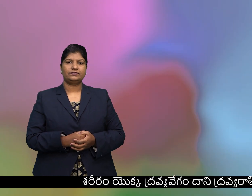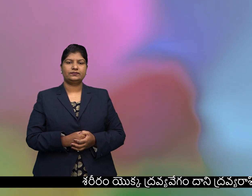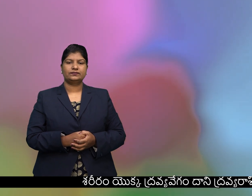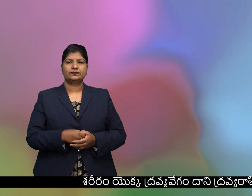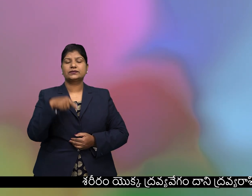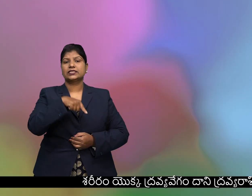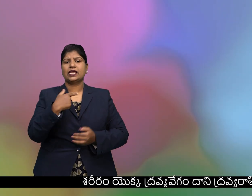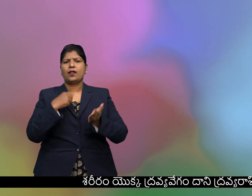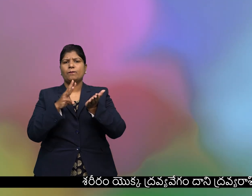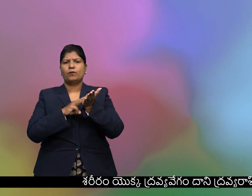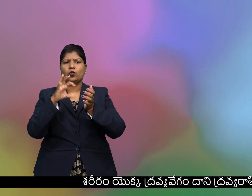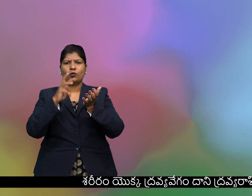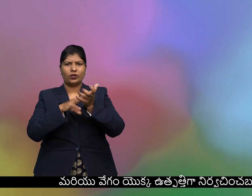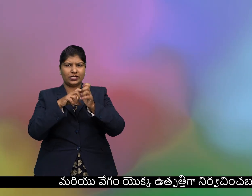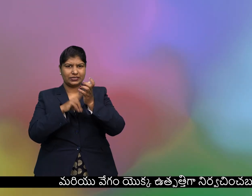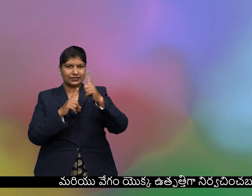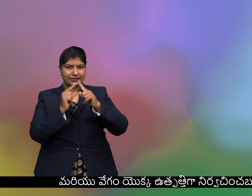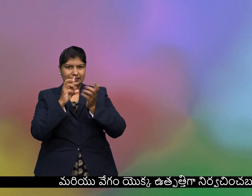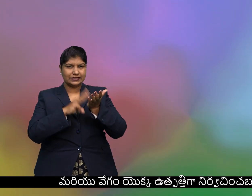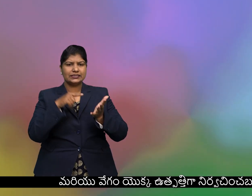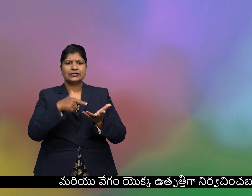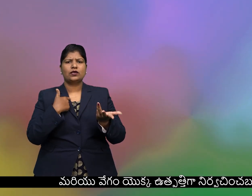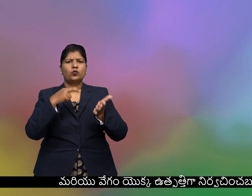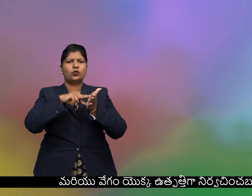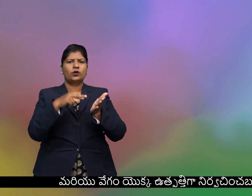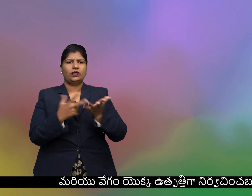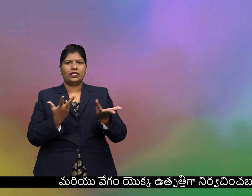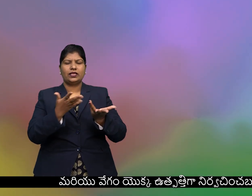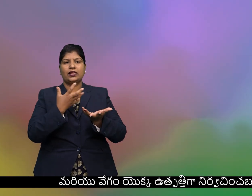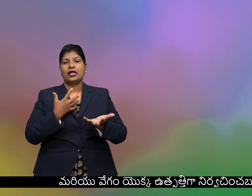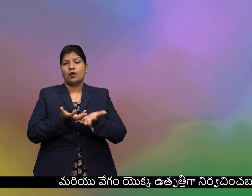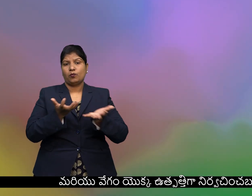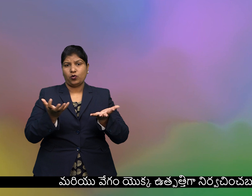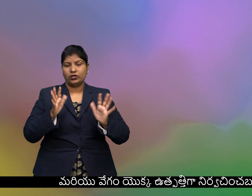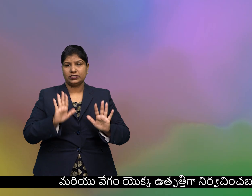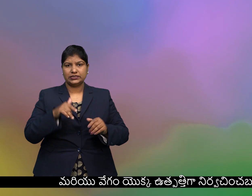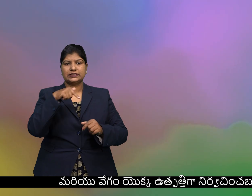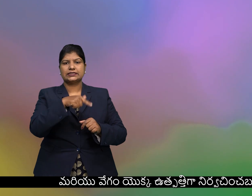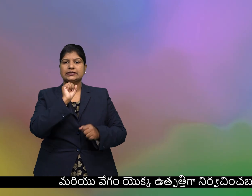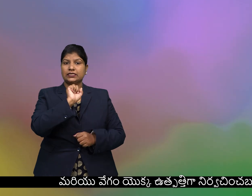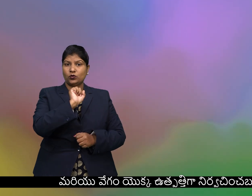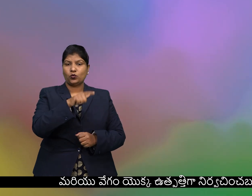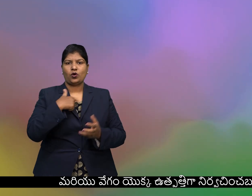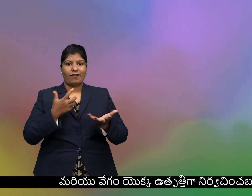శరీరం యొక్క ద్రవ్యవేగం దాని ద్రవ్యరాశి మరియు వేగం యొక్క ఉత్పత్తిగా నిర్వచించబడింది.